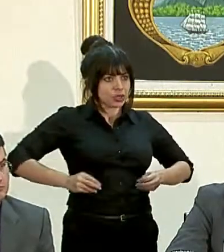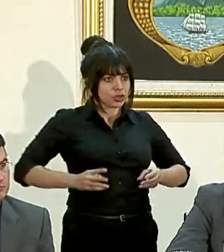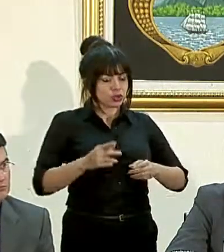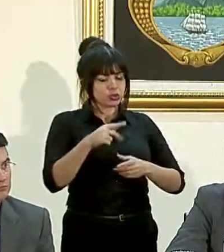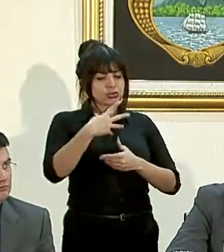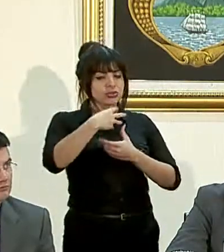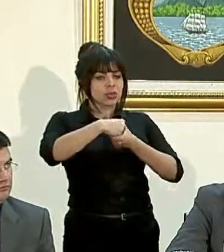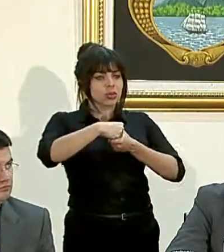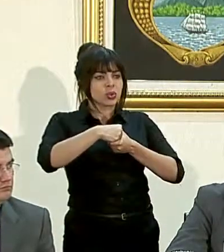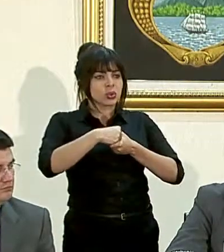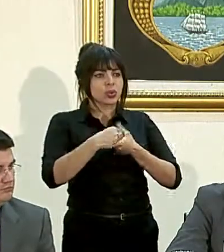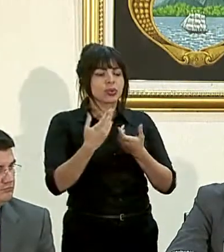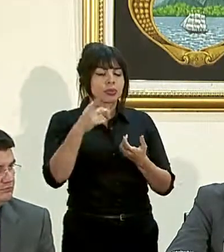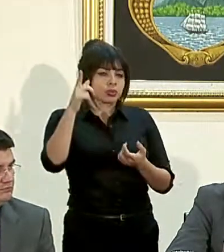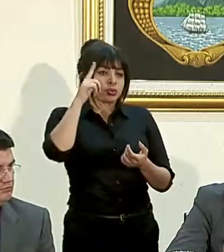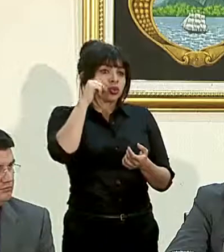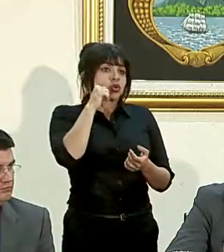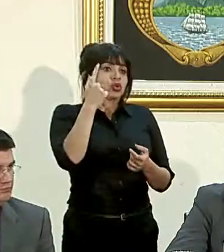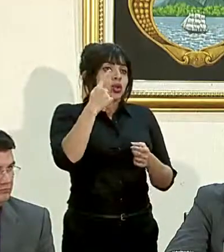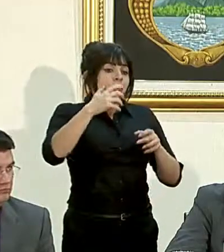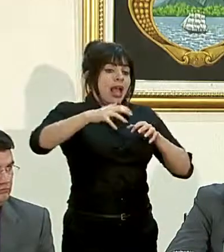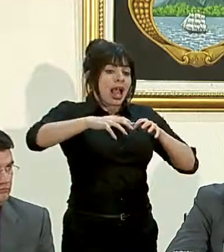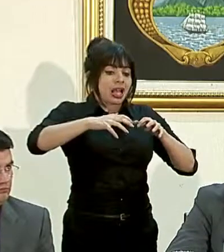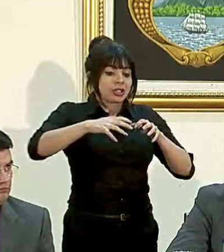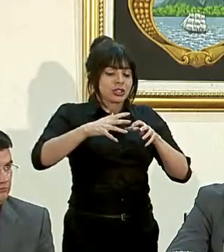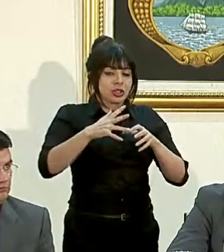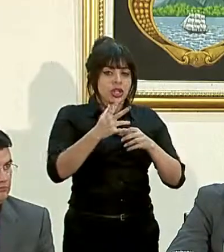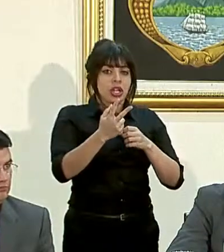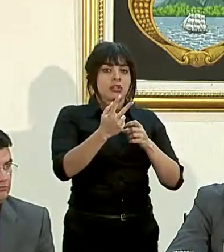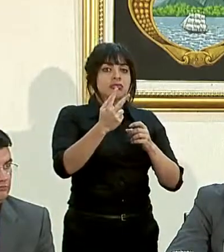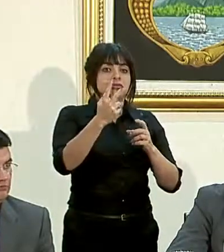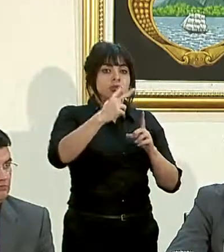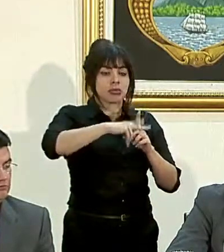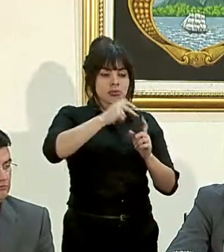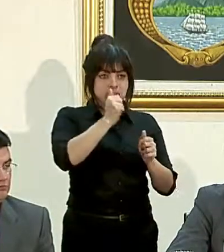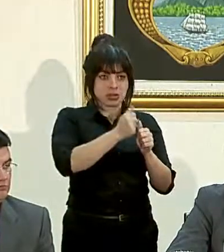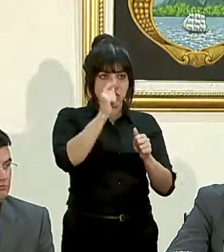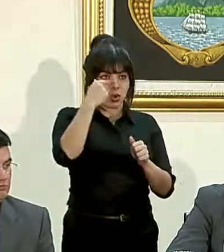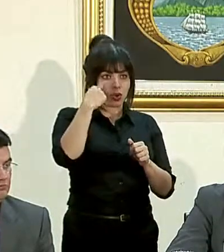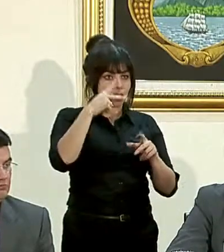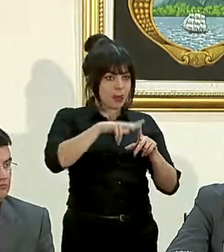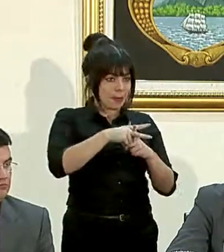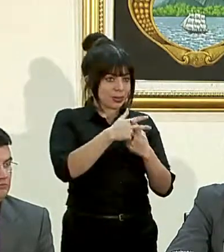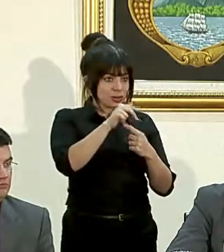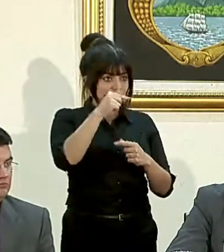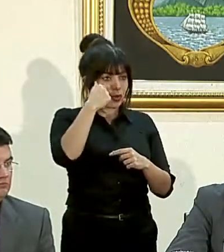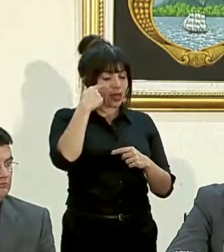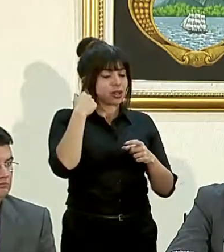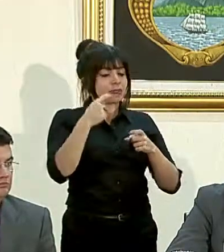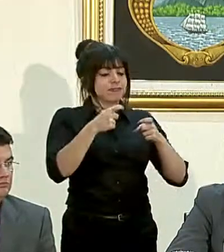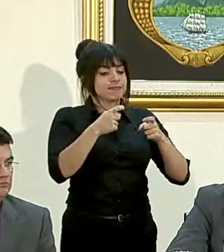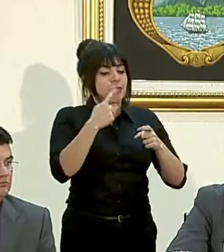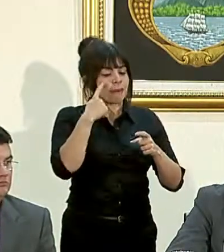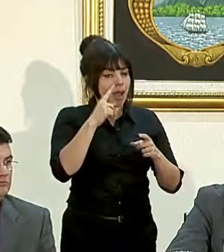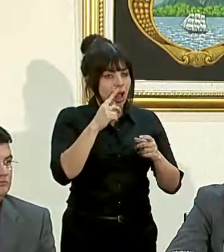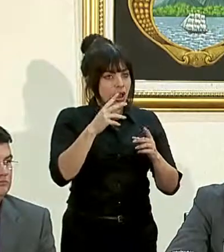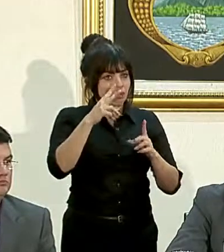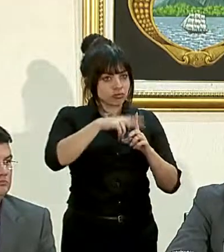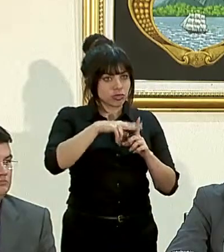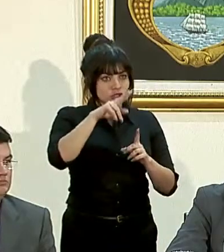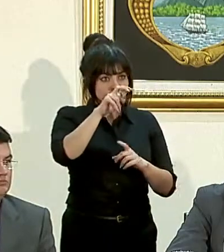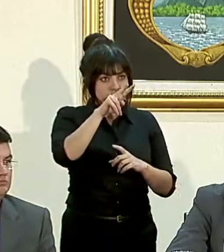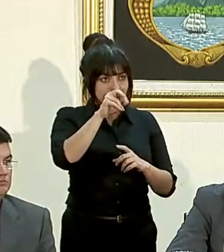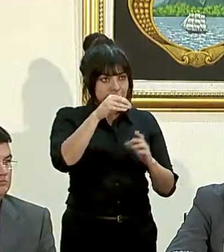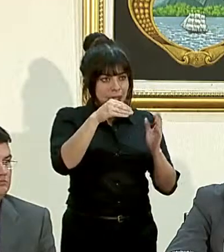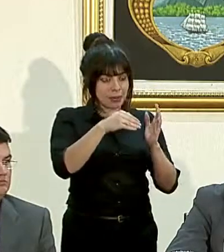incluido, por supuesto, no solamente acciones adoptadas por el propio gobierno cuando inició la gestión, 42 mil millones, los